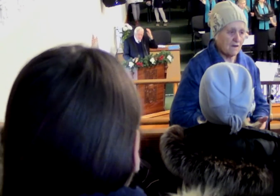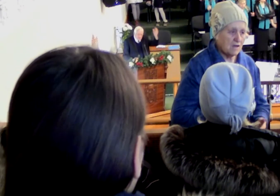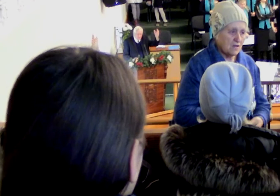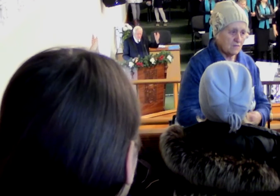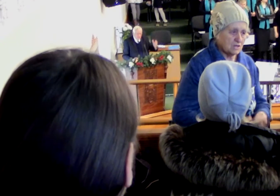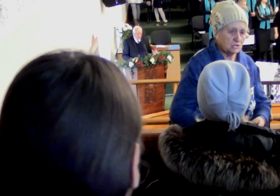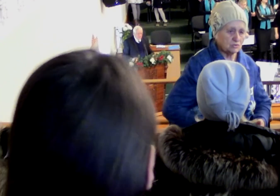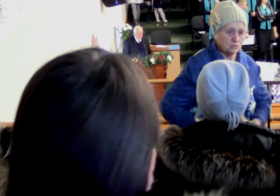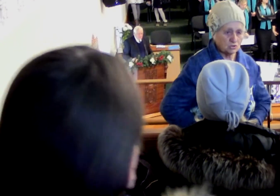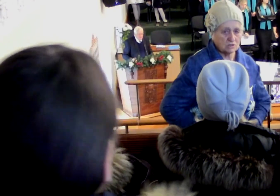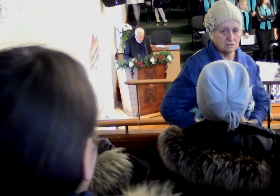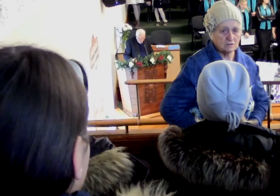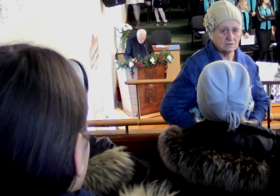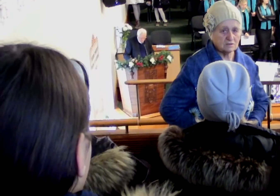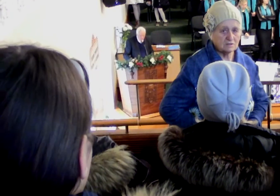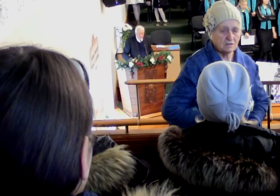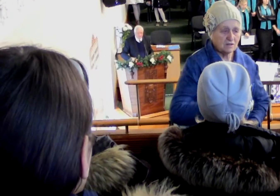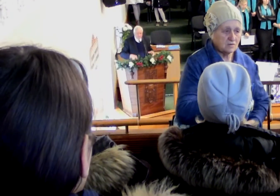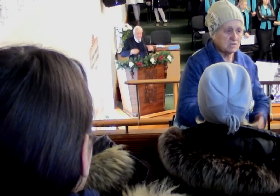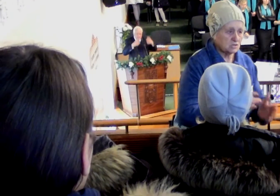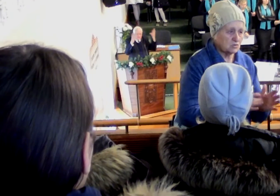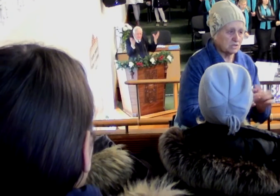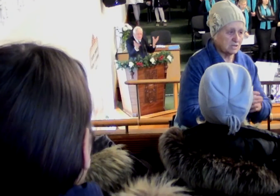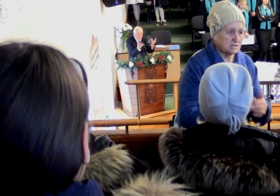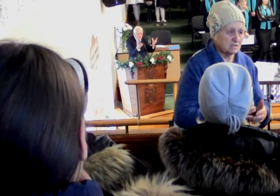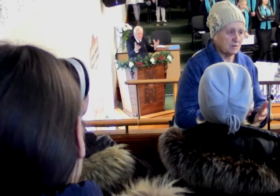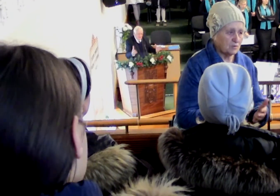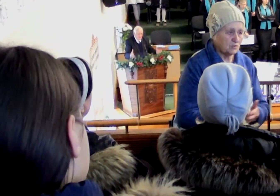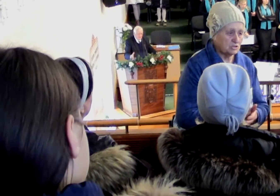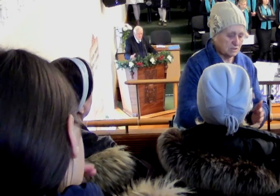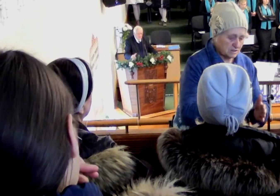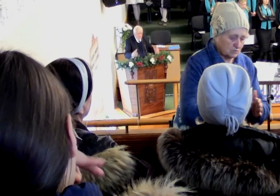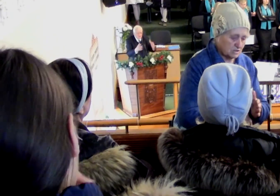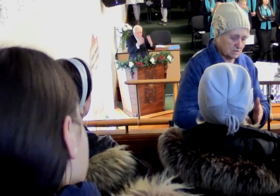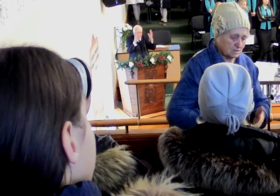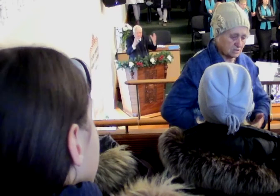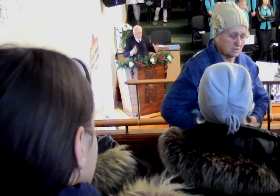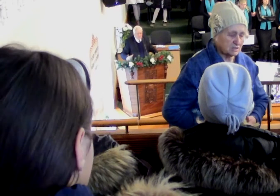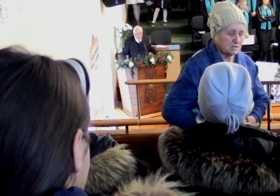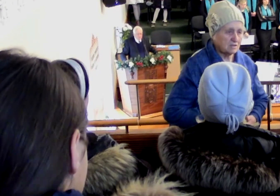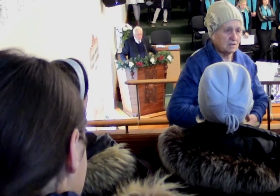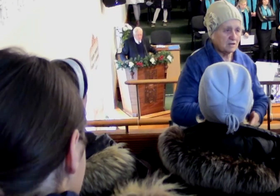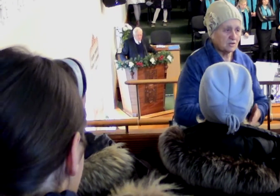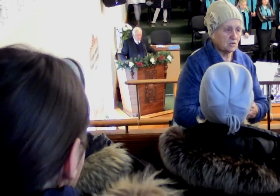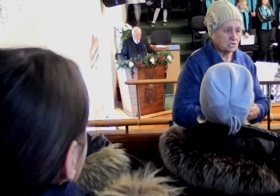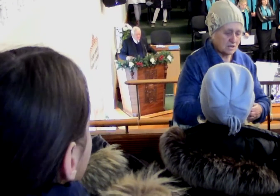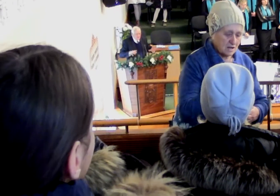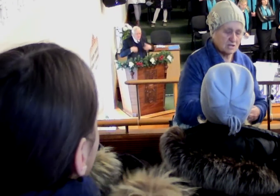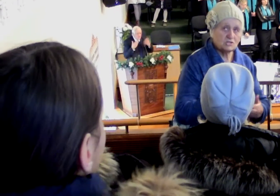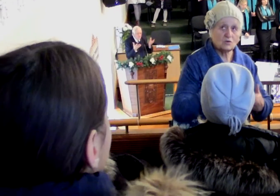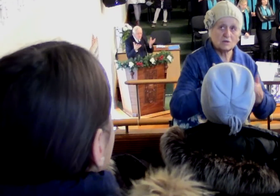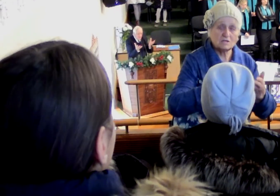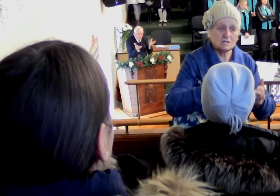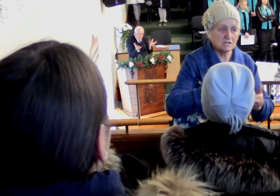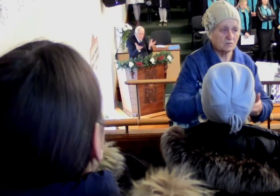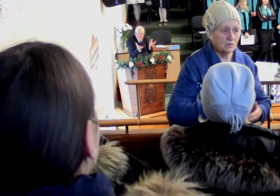жизнь, надежду, и в Иисусе Христе обрести смысл жизни, вы должны обратиться к Богу лично. Я не